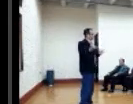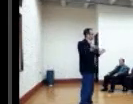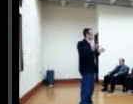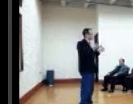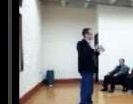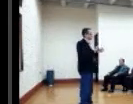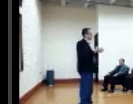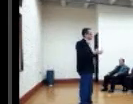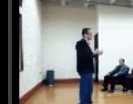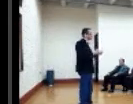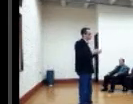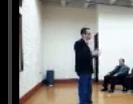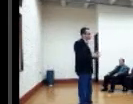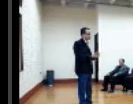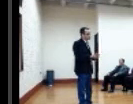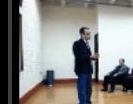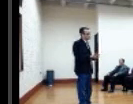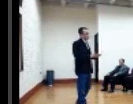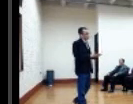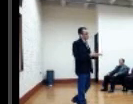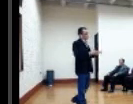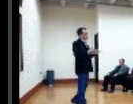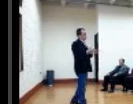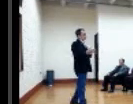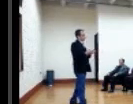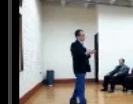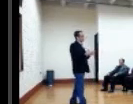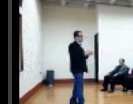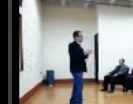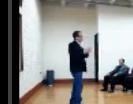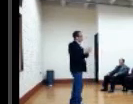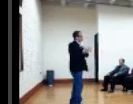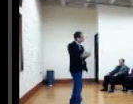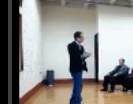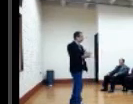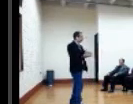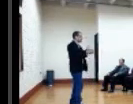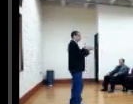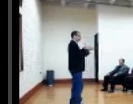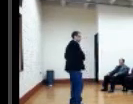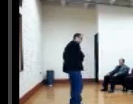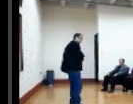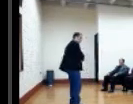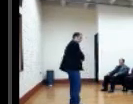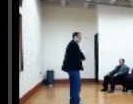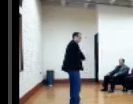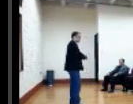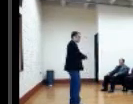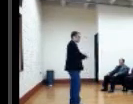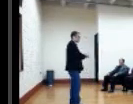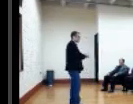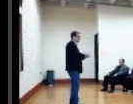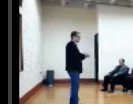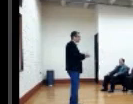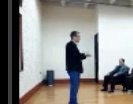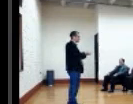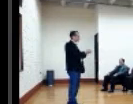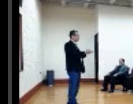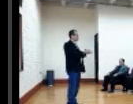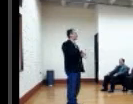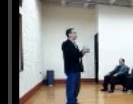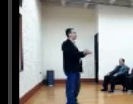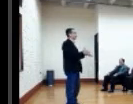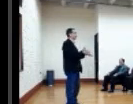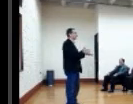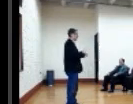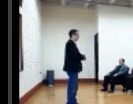fue una EPEcista de investigación. Ya no fue una EPEcista diagramando para investigación, fue haciendo investigación junto a su servidor, y parte